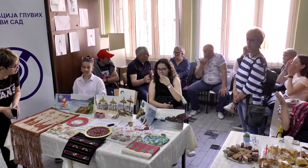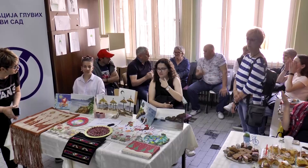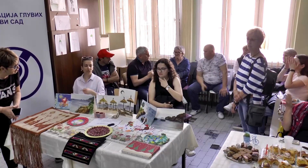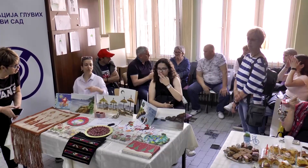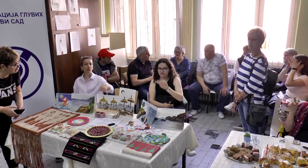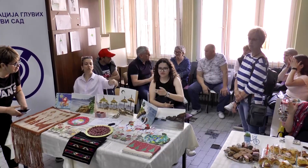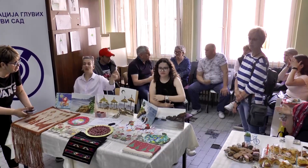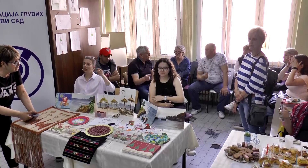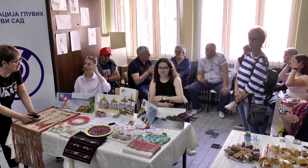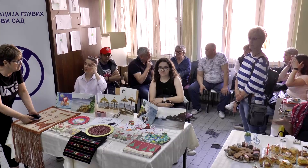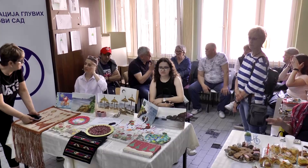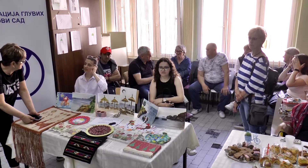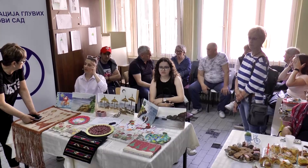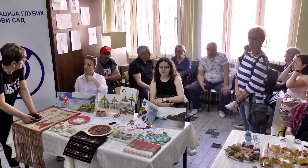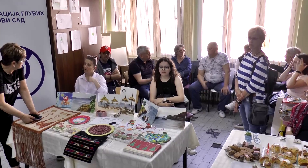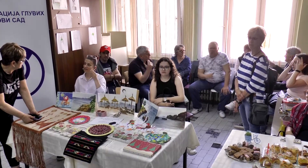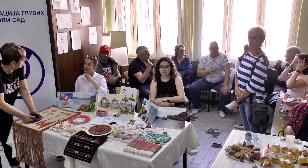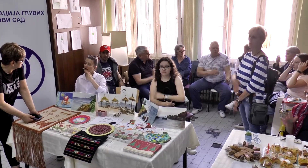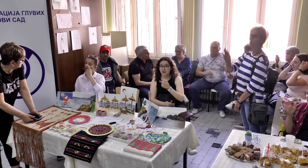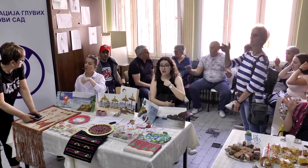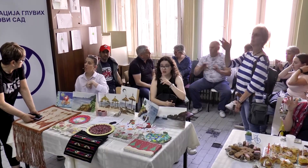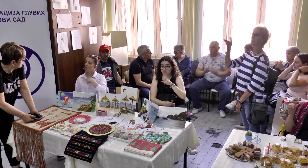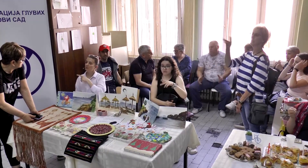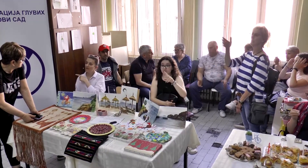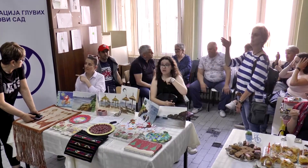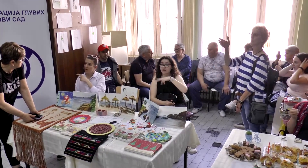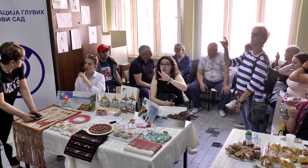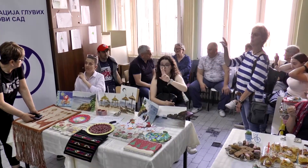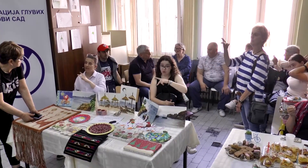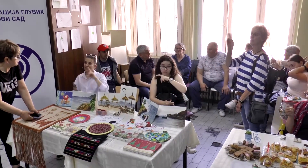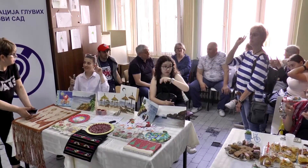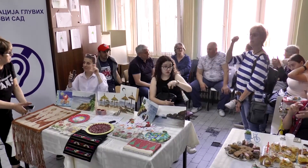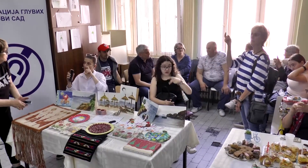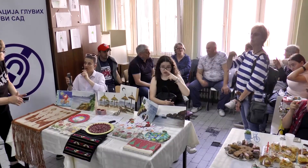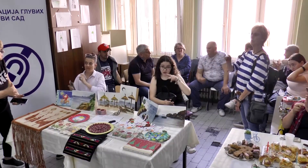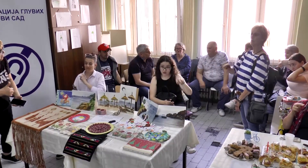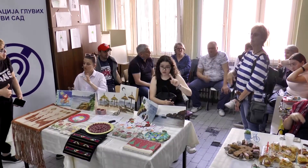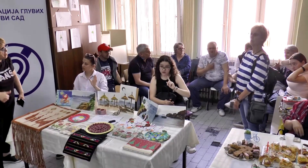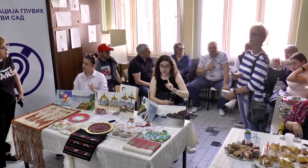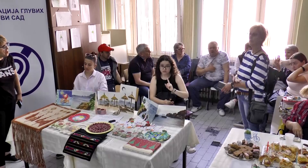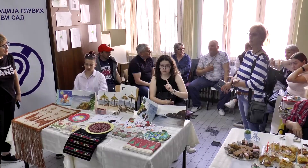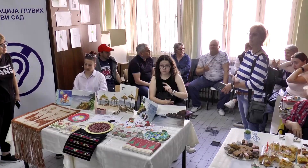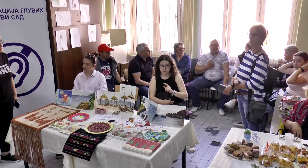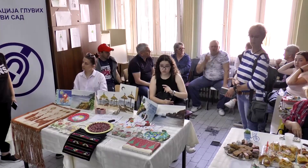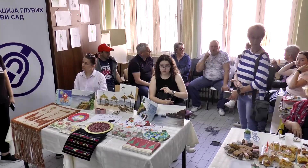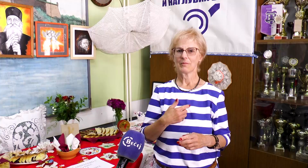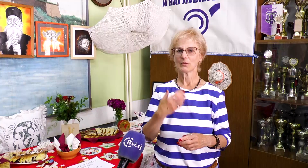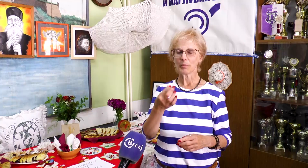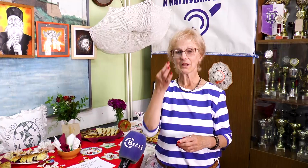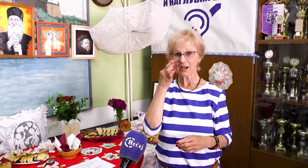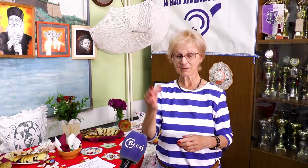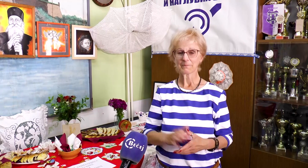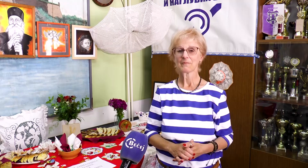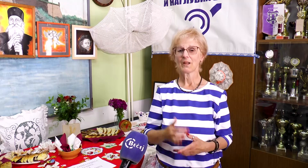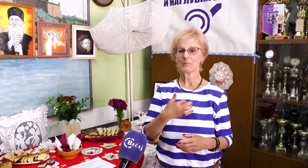su prilika za razmenu iskustava, sticanje novih prijateljstava i ideja za nove umetničke poduhvate.